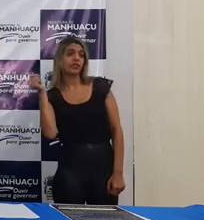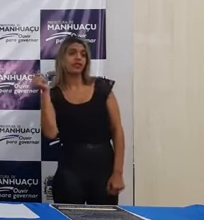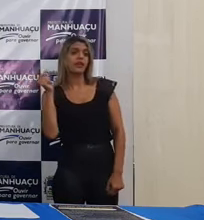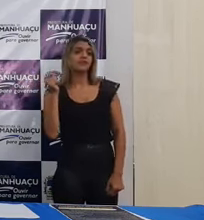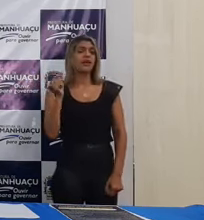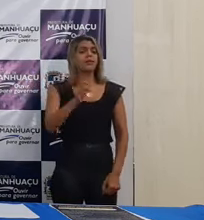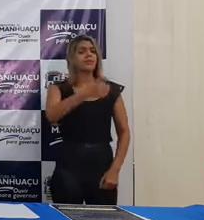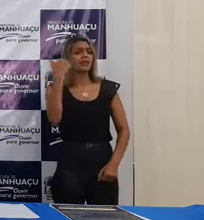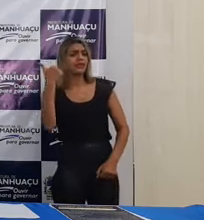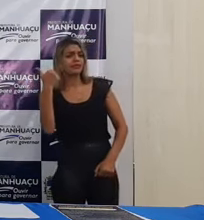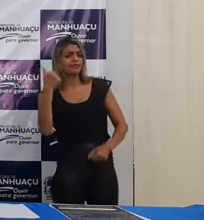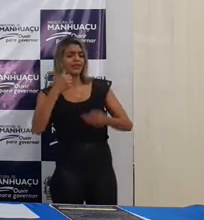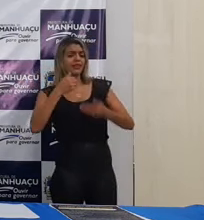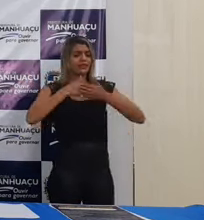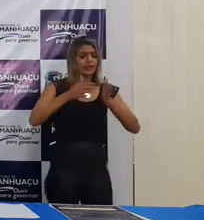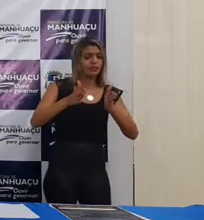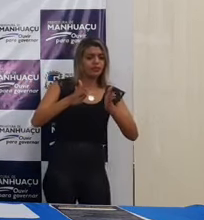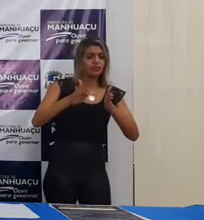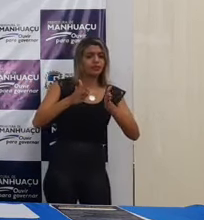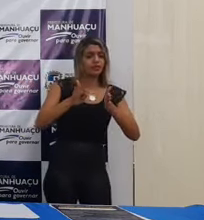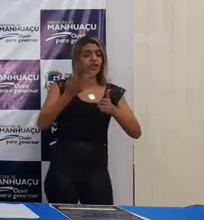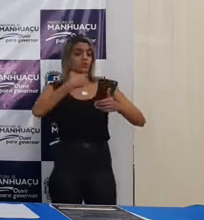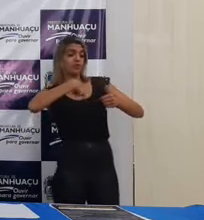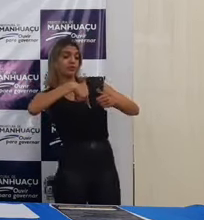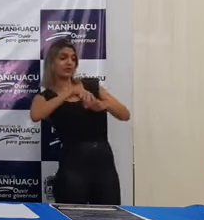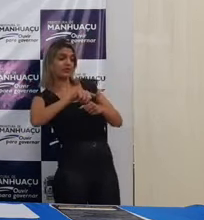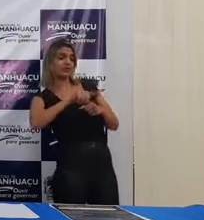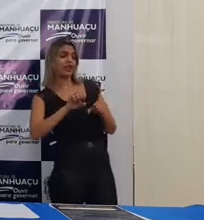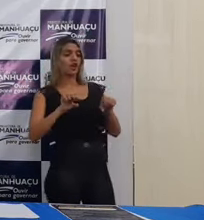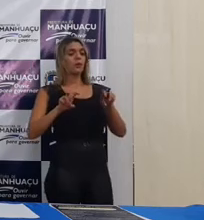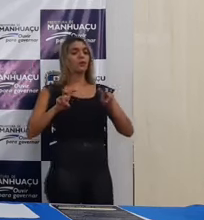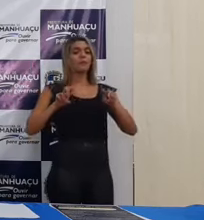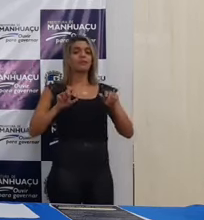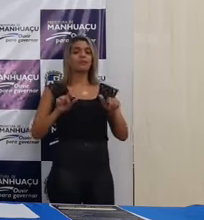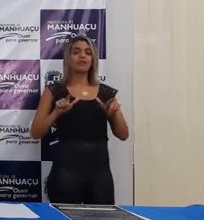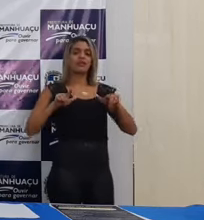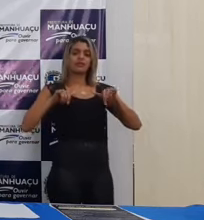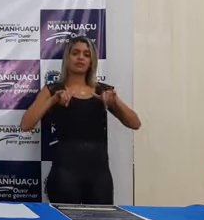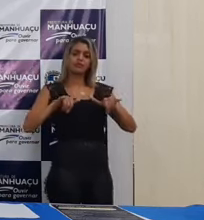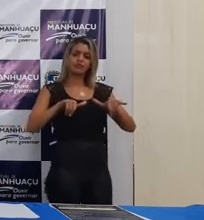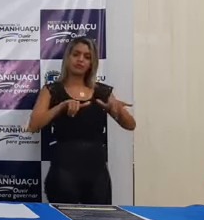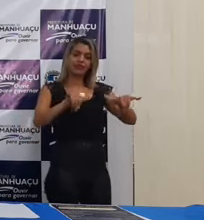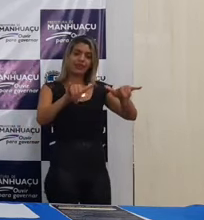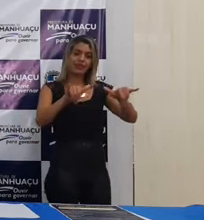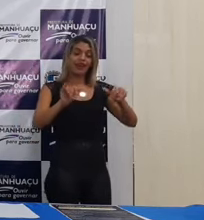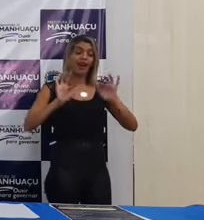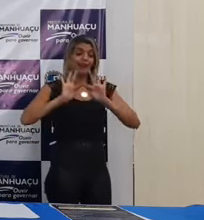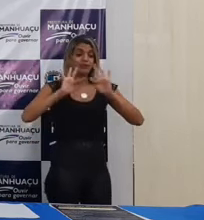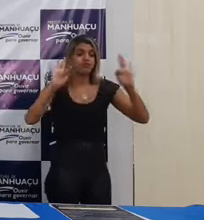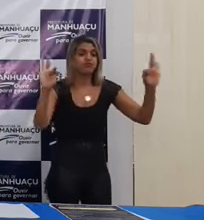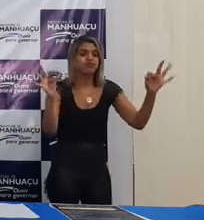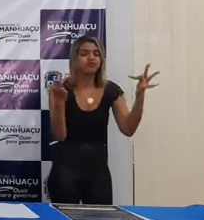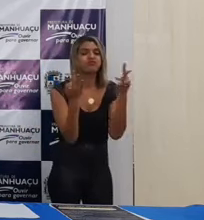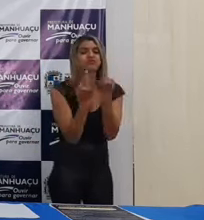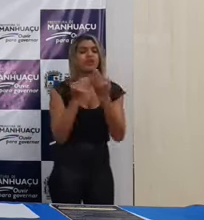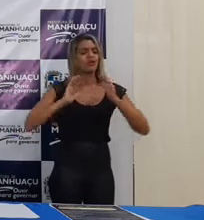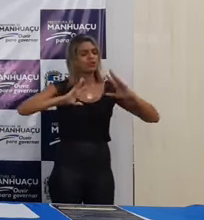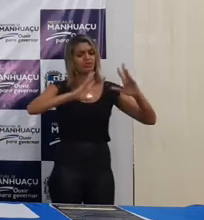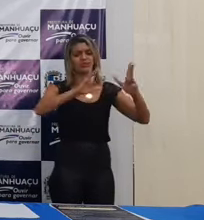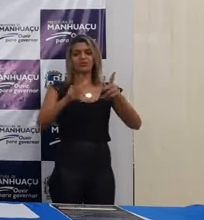alguém da família ia ao supermercado, levava a família inteira. E aí isso, claro, traz uma série de